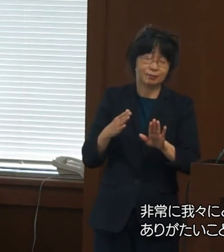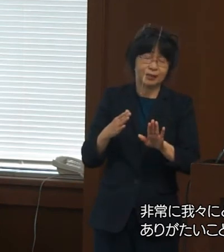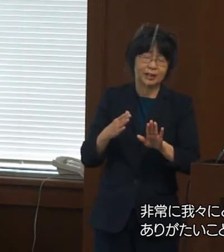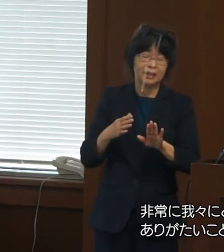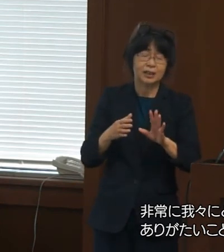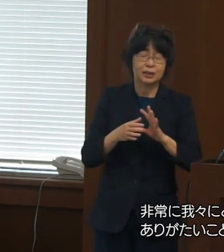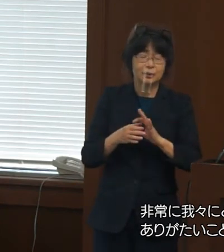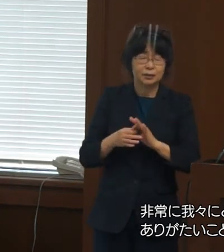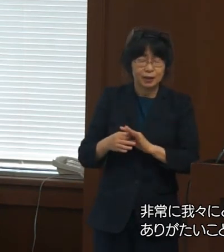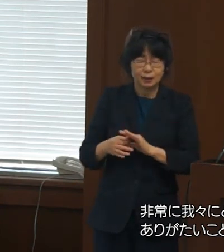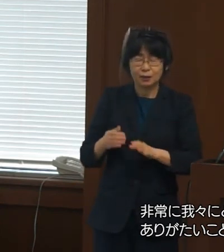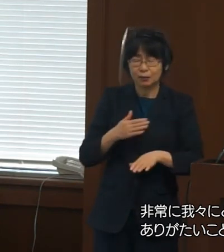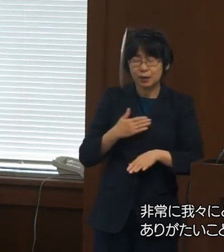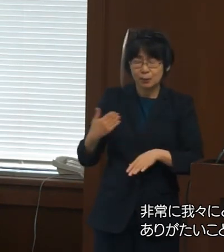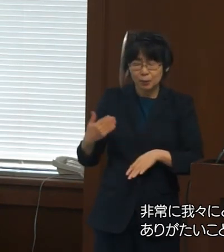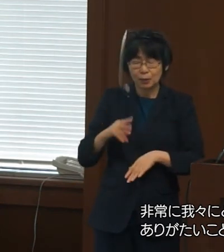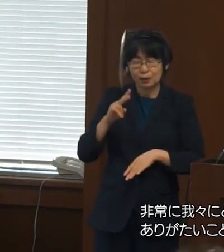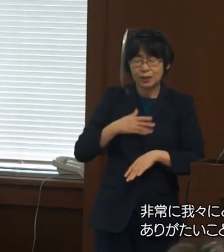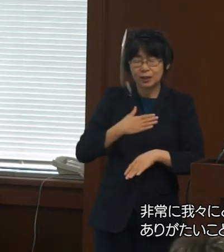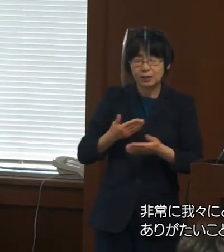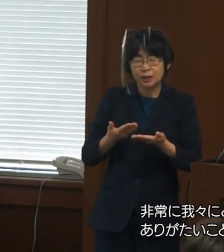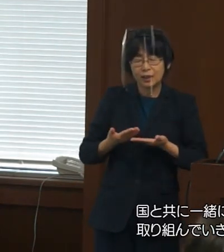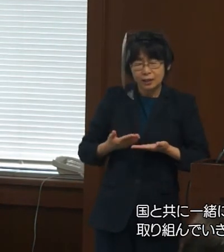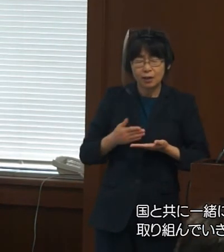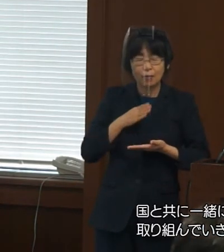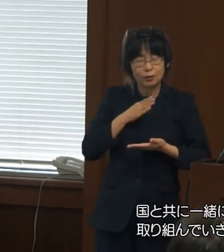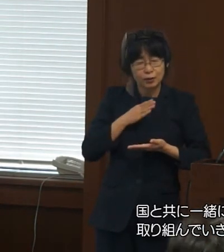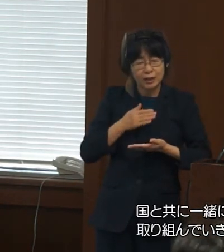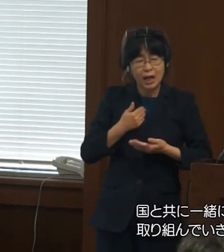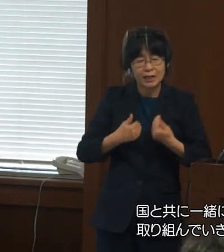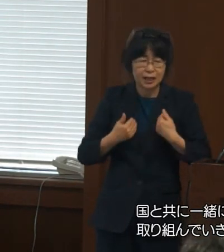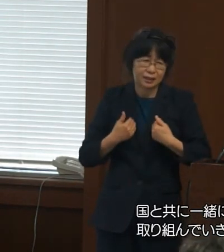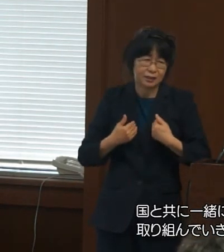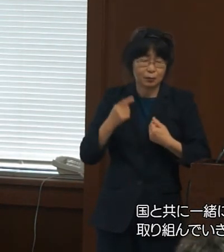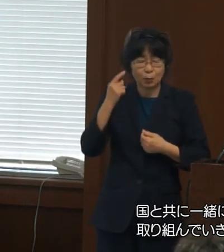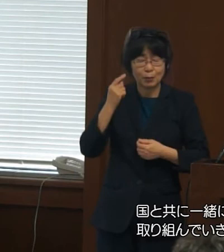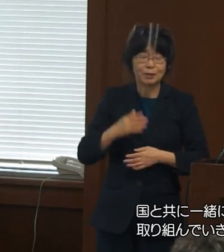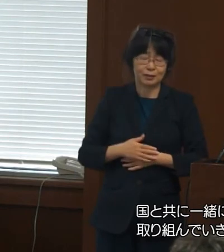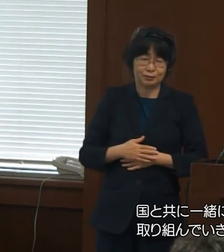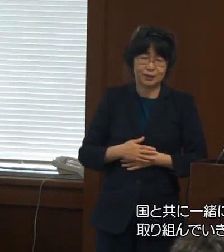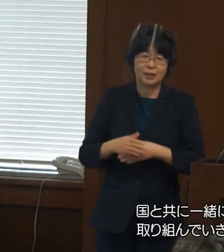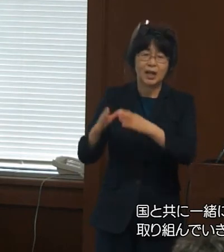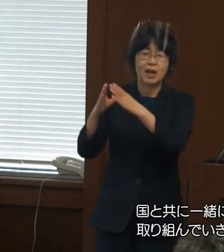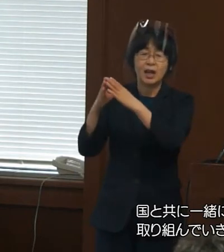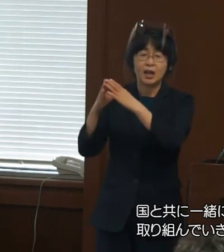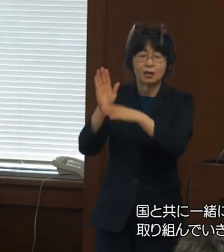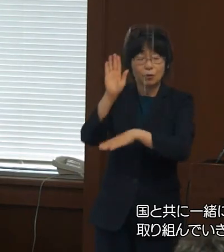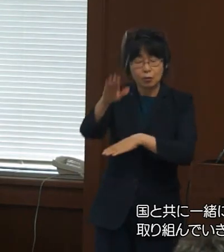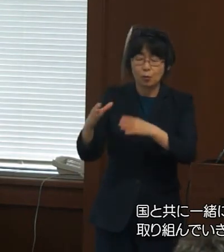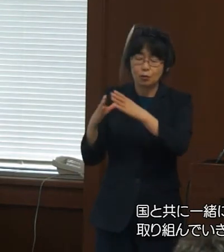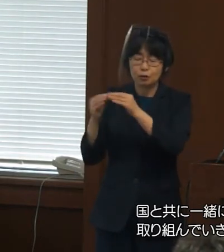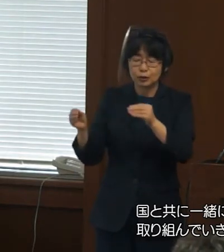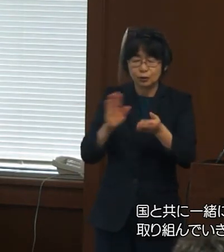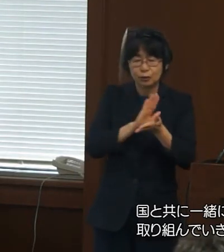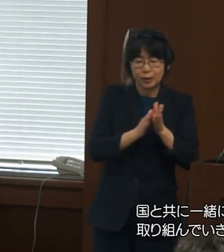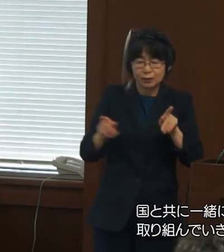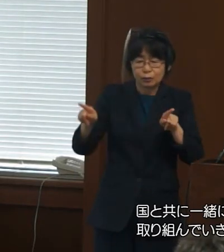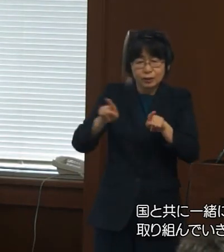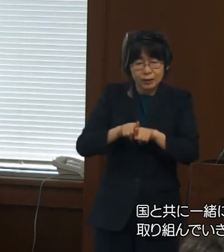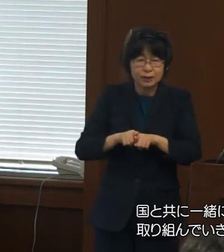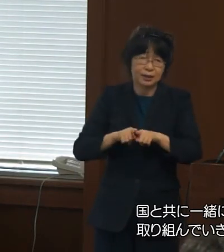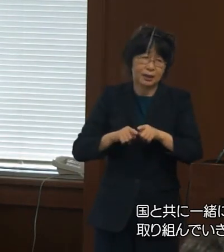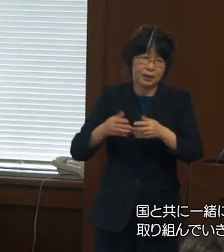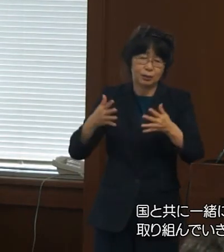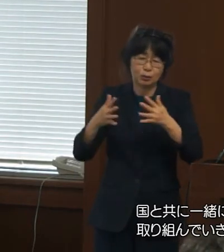にとってはありがたいことだなと思いますし、その一緒に国とともに一緒になって、取り組んでいきたいというふうに思いました。